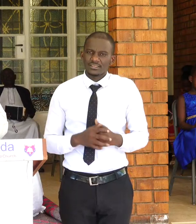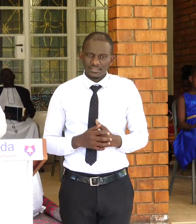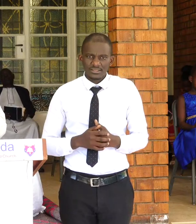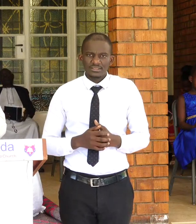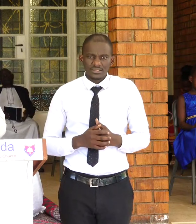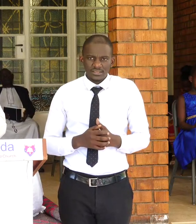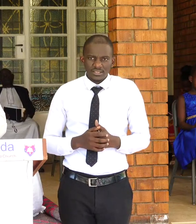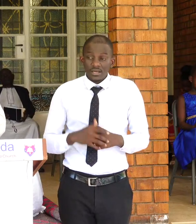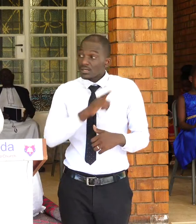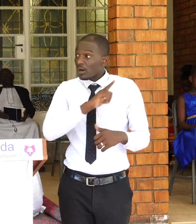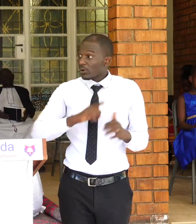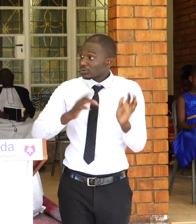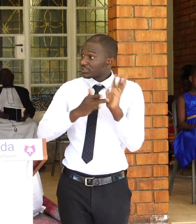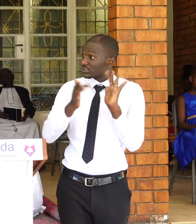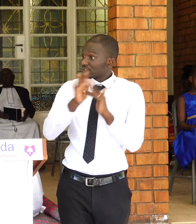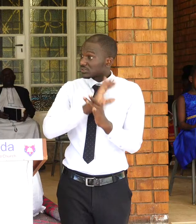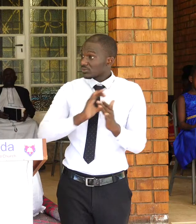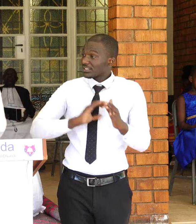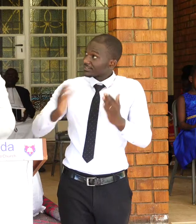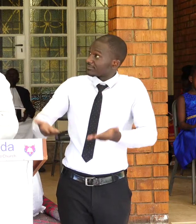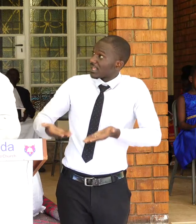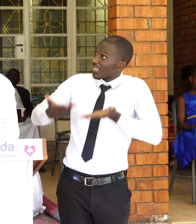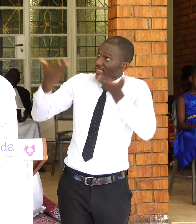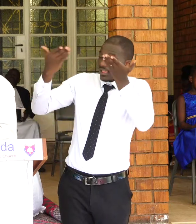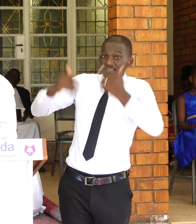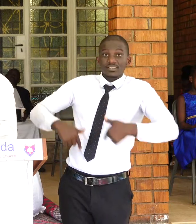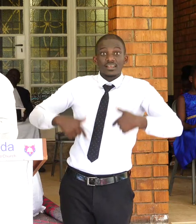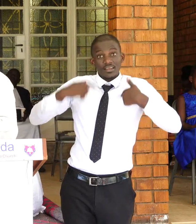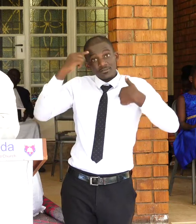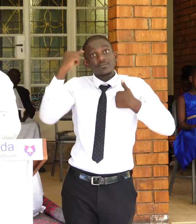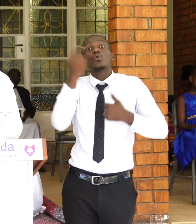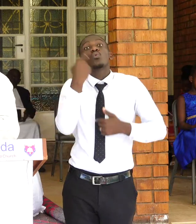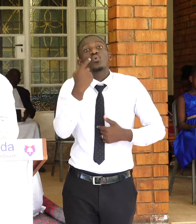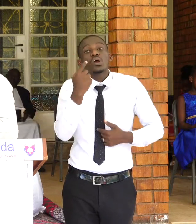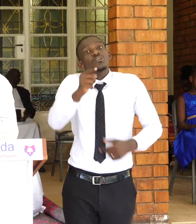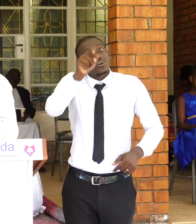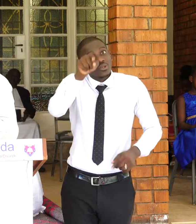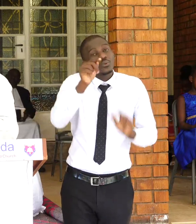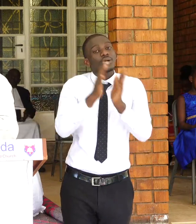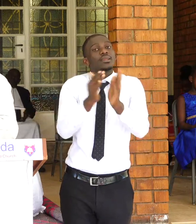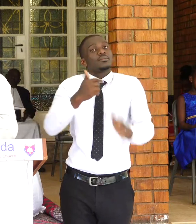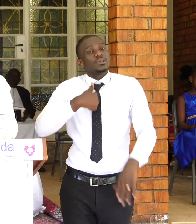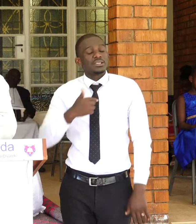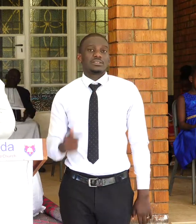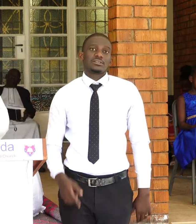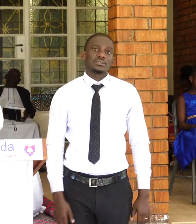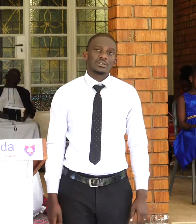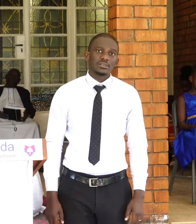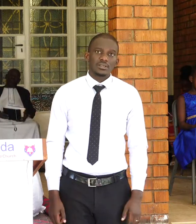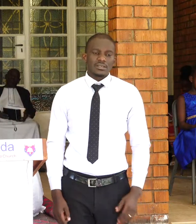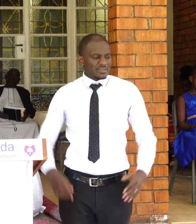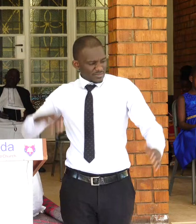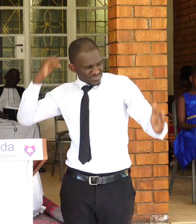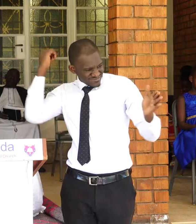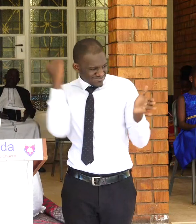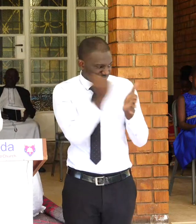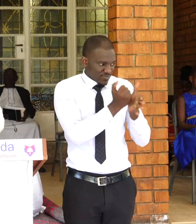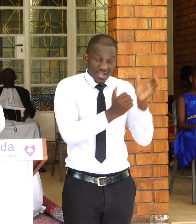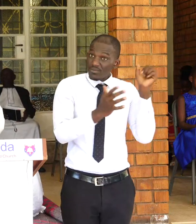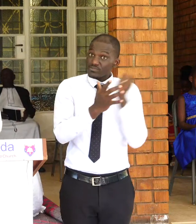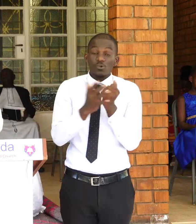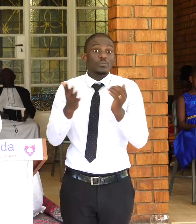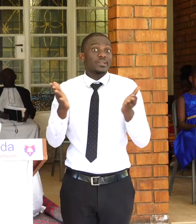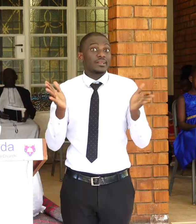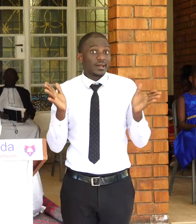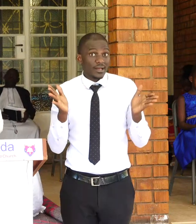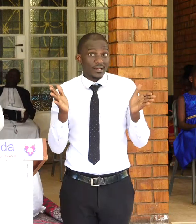Mukama waffe Yesu Kristo yawaayo obulamu bwe kulwani ku lwaffe, ne bamukomerera